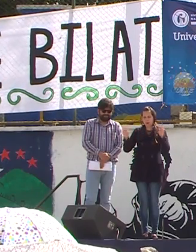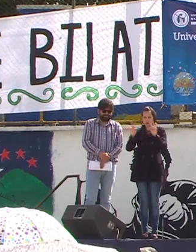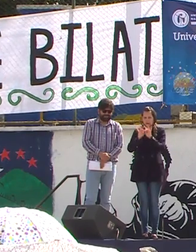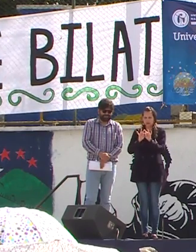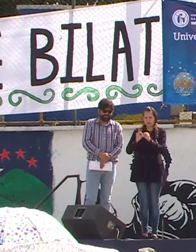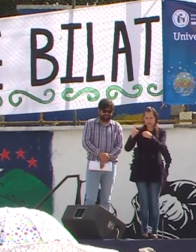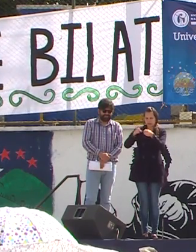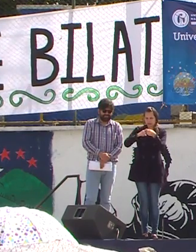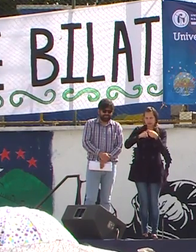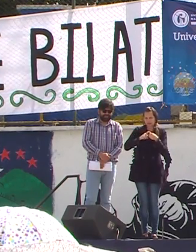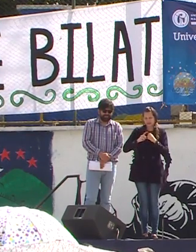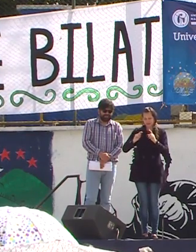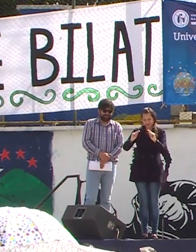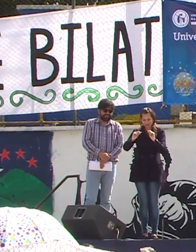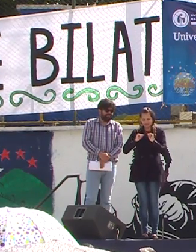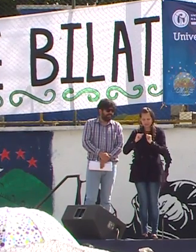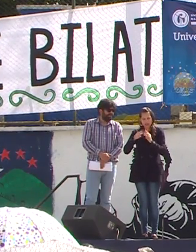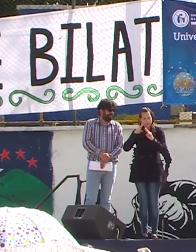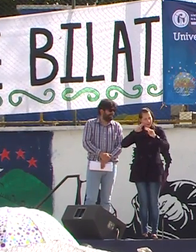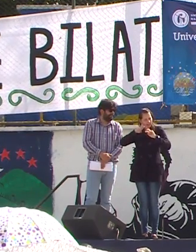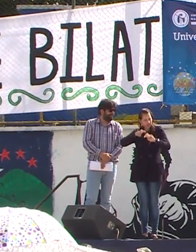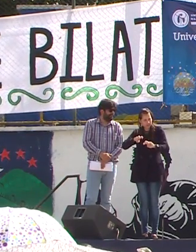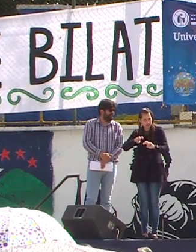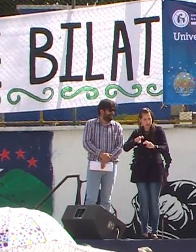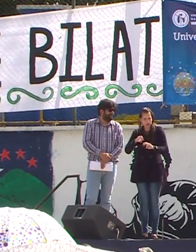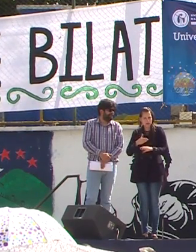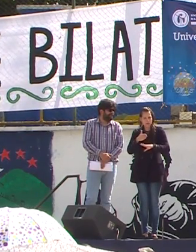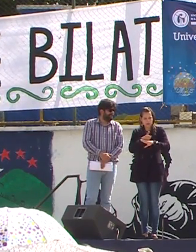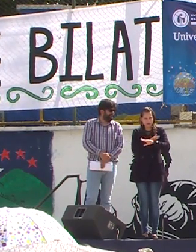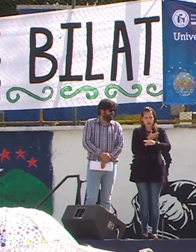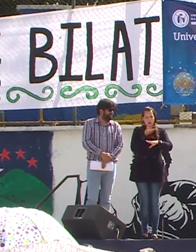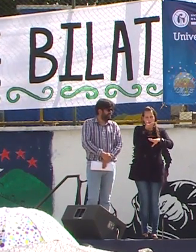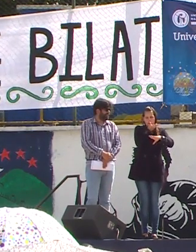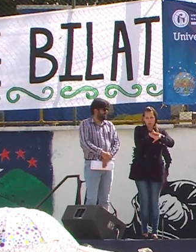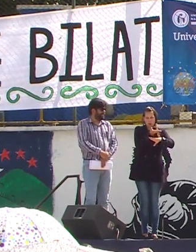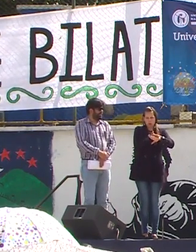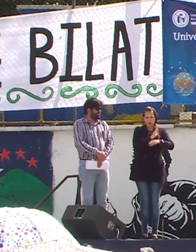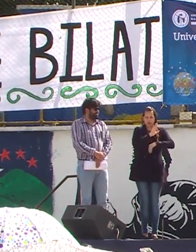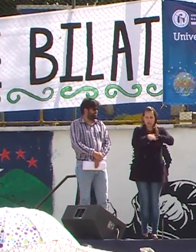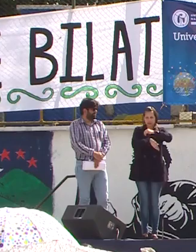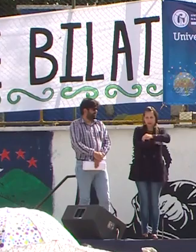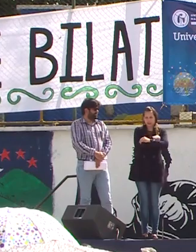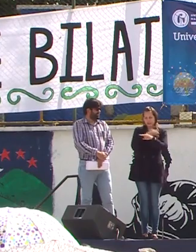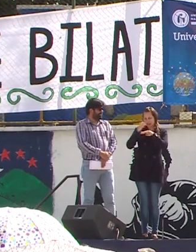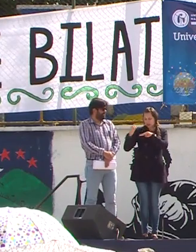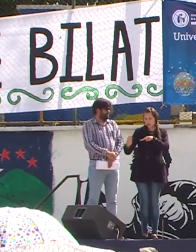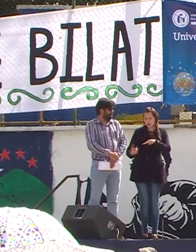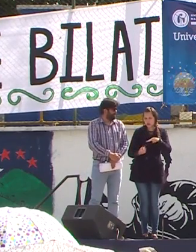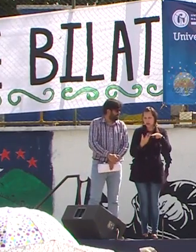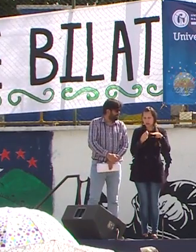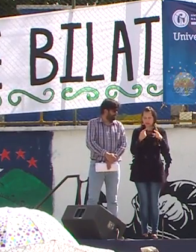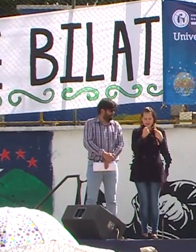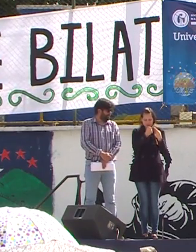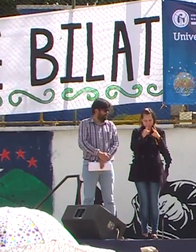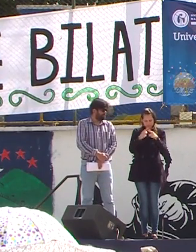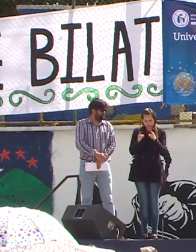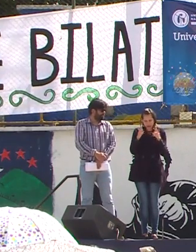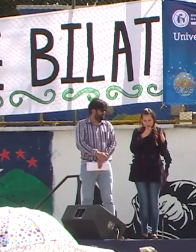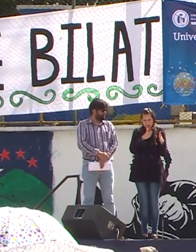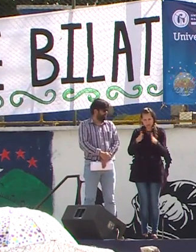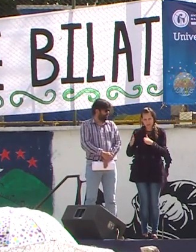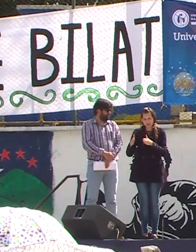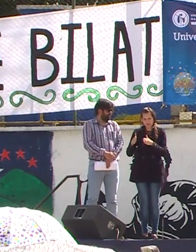investigación. Así lo hemos planteado al Ministerio de Educación con planes que daremos a conocer